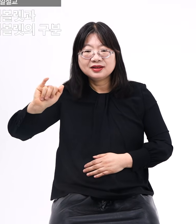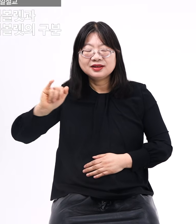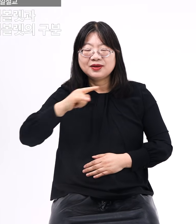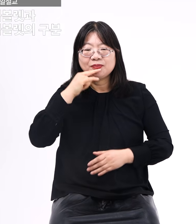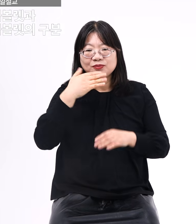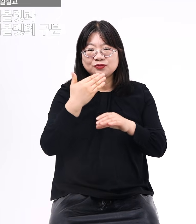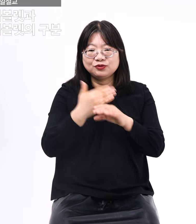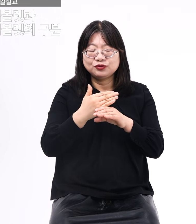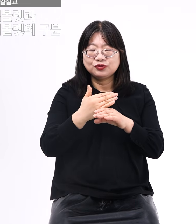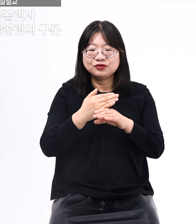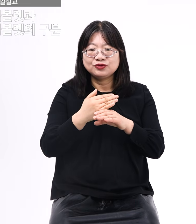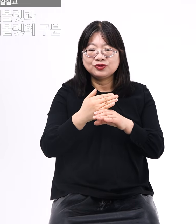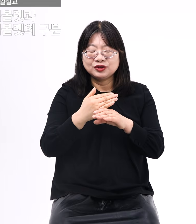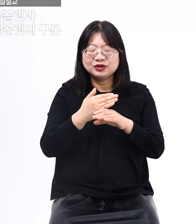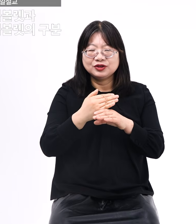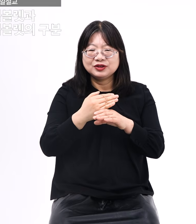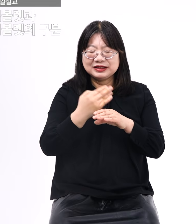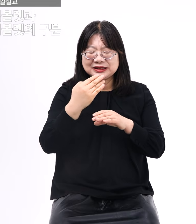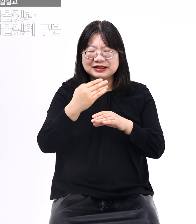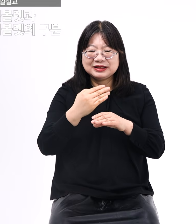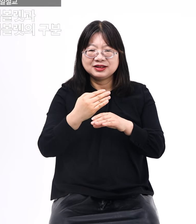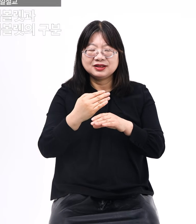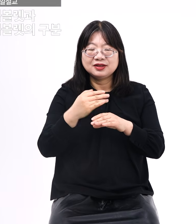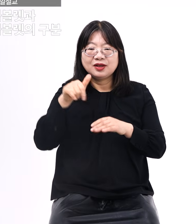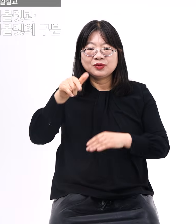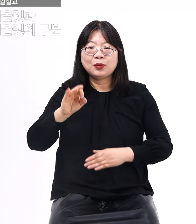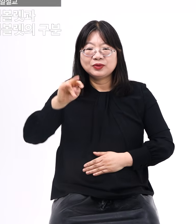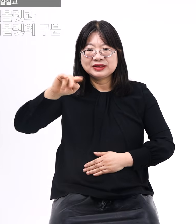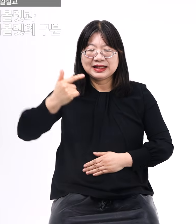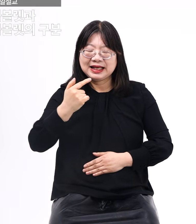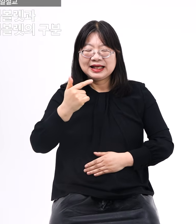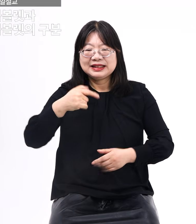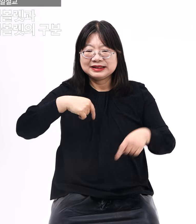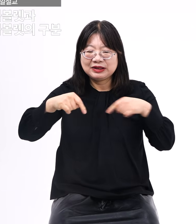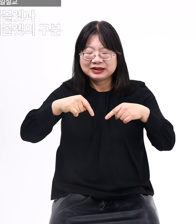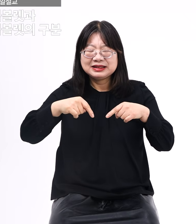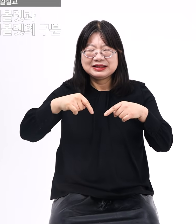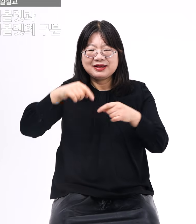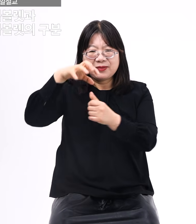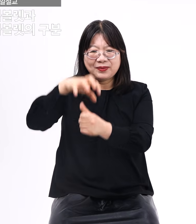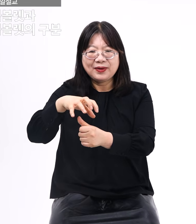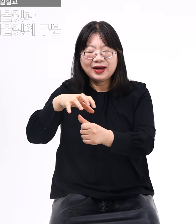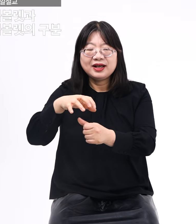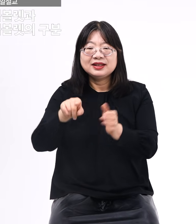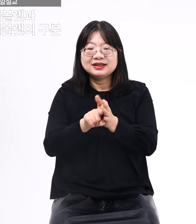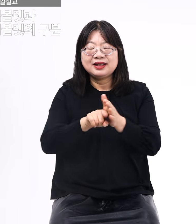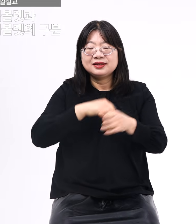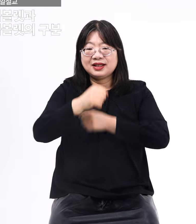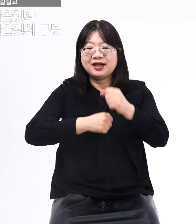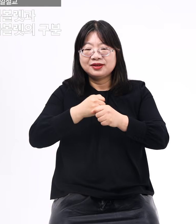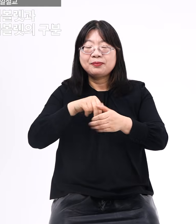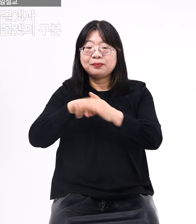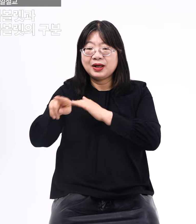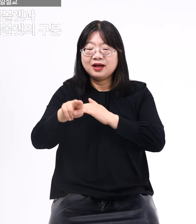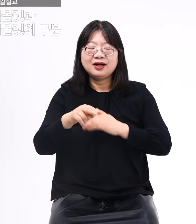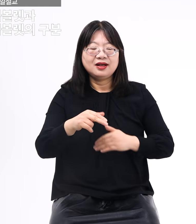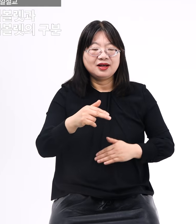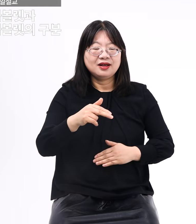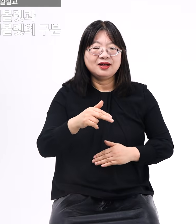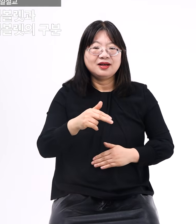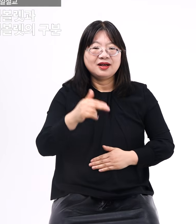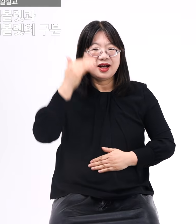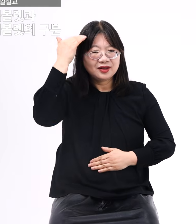북의 공산치하의 확정과 신앙의 자유를 위해서 피해서 남쪽으로